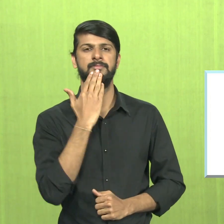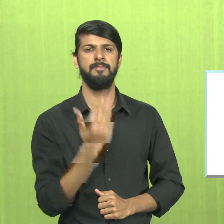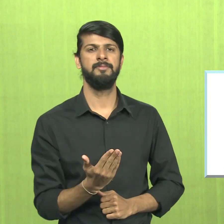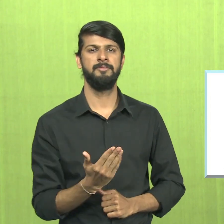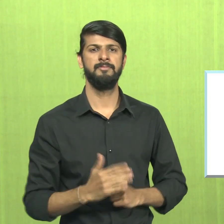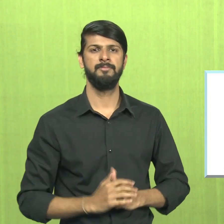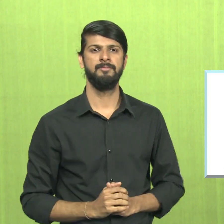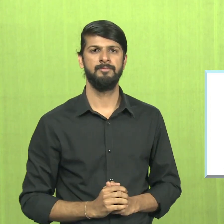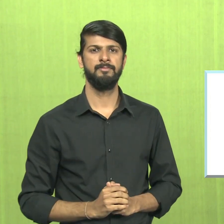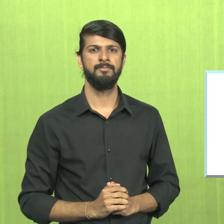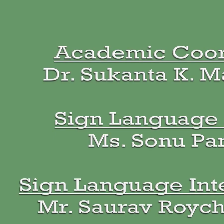कि थैंक यू टू